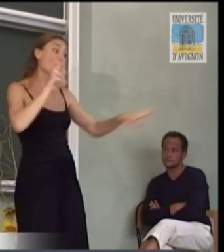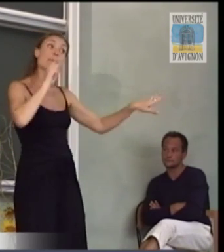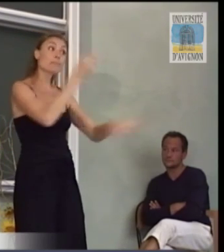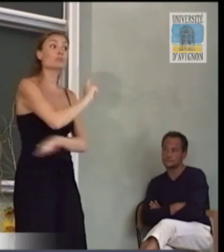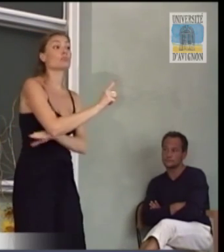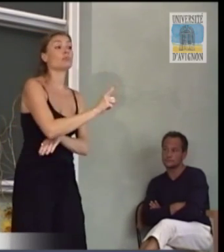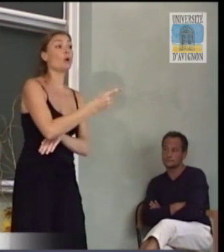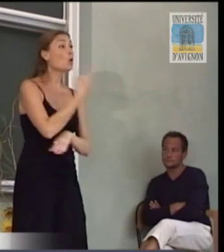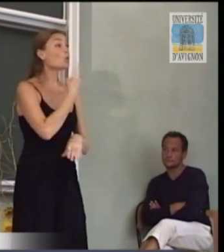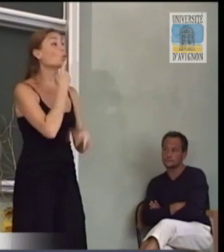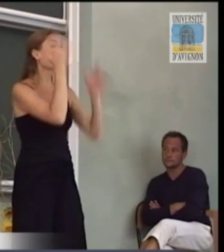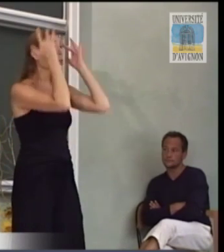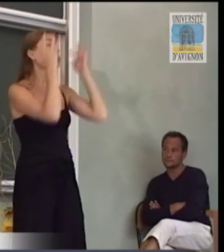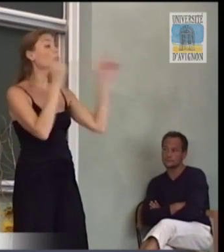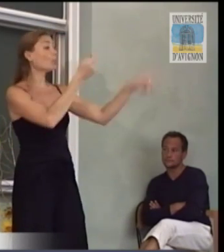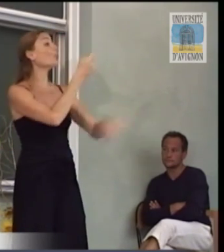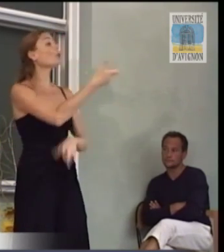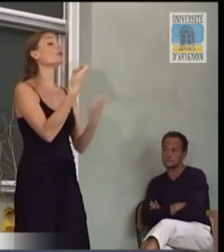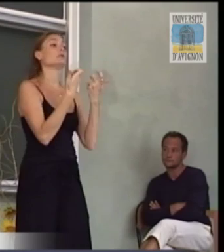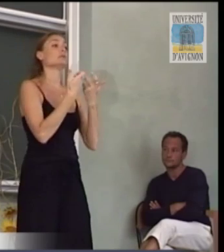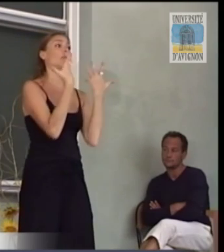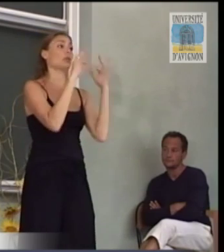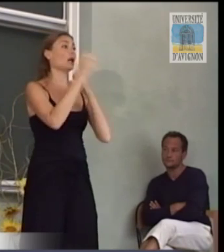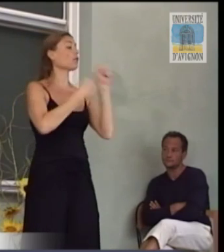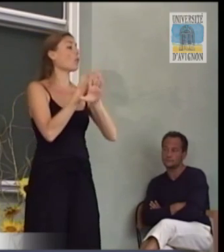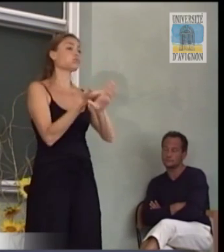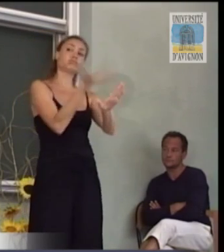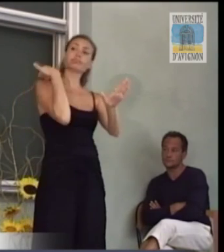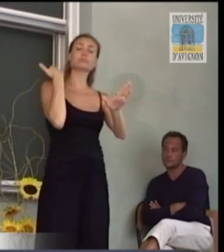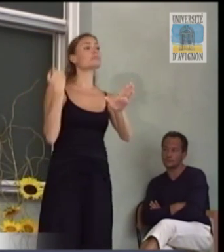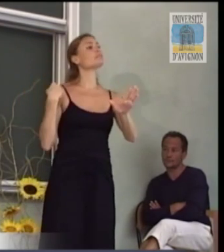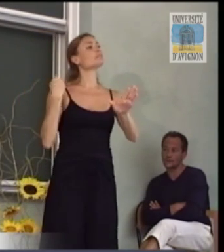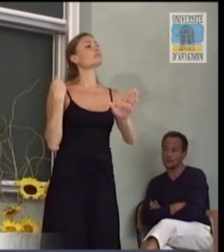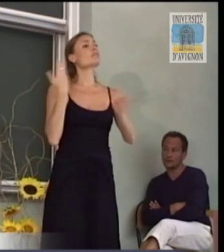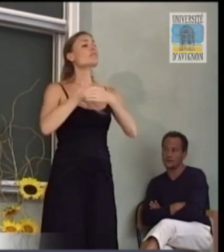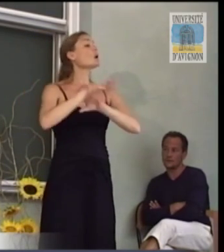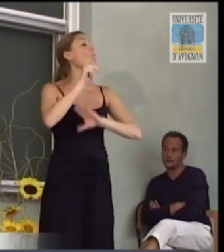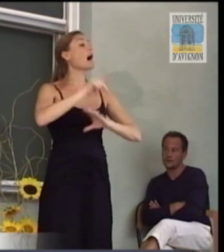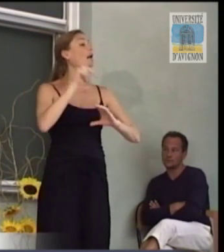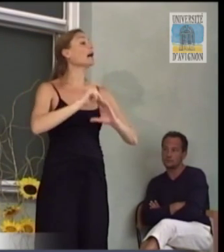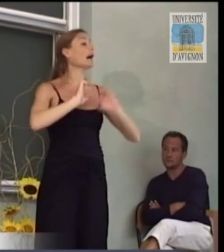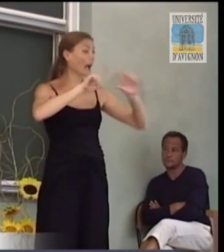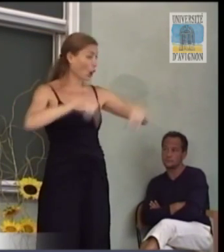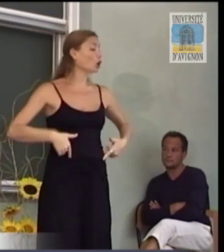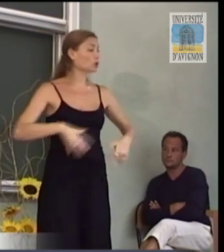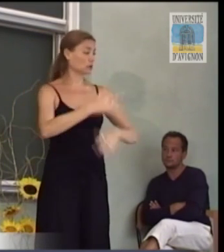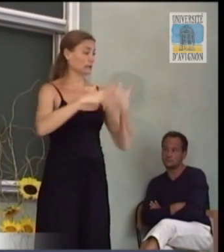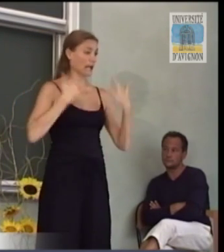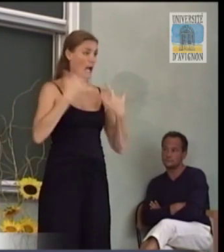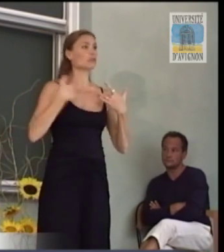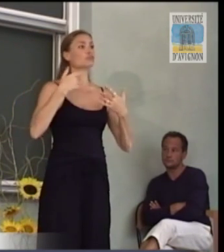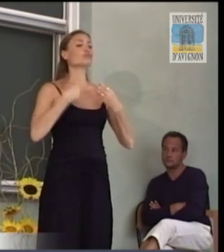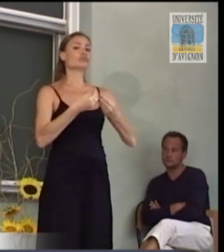goût. Je me rappelle, moi, il y a déjà 10 ans, lorsque j'avais rendu un spectacle accessible au conservatoire où j'enseigne, avec